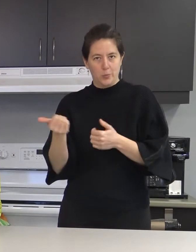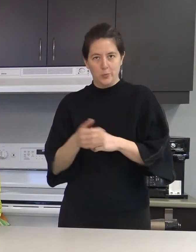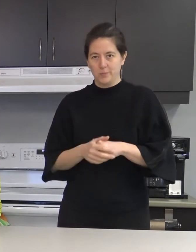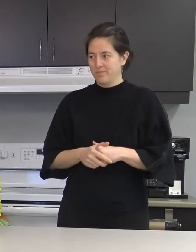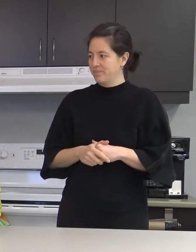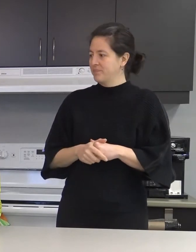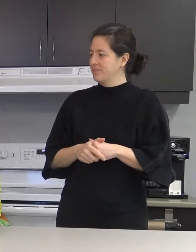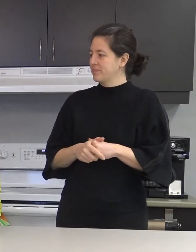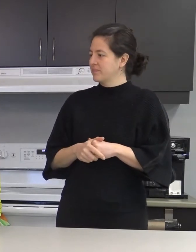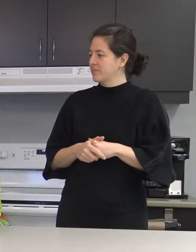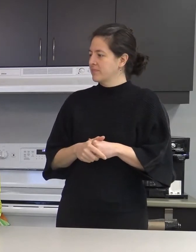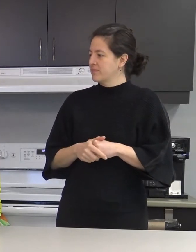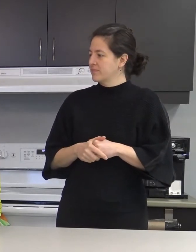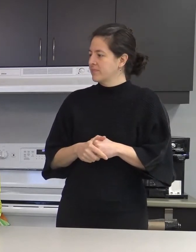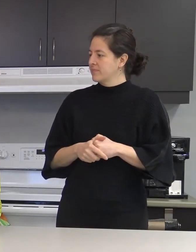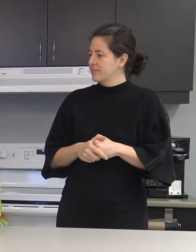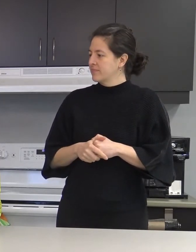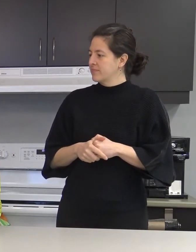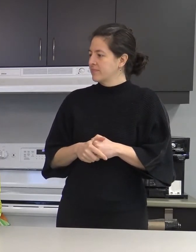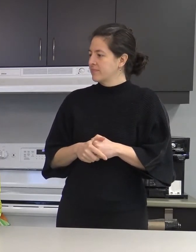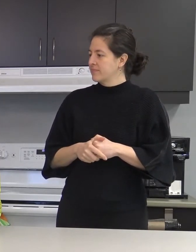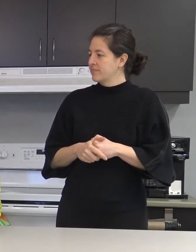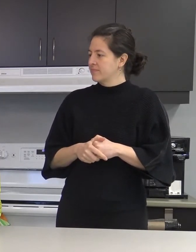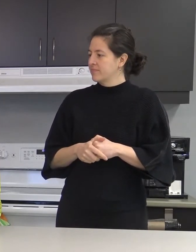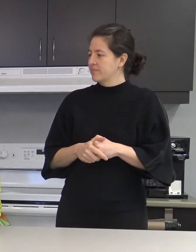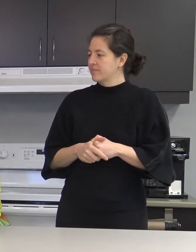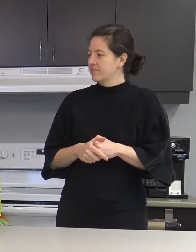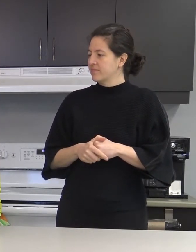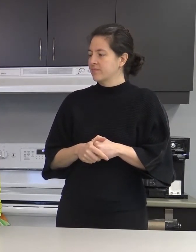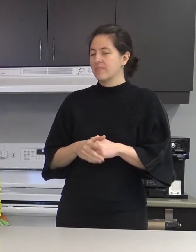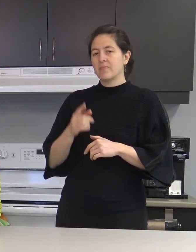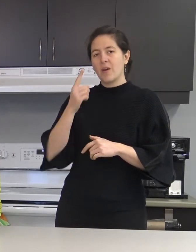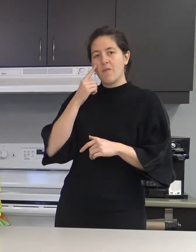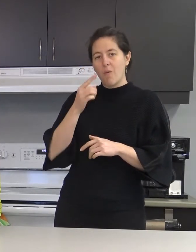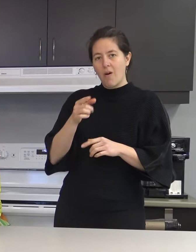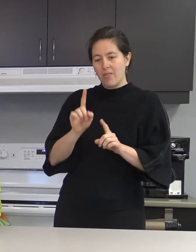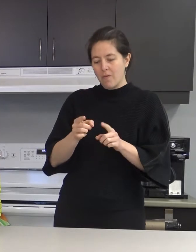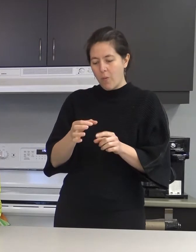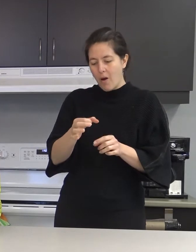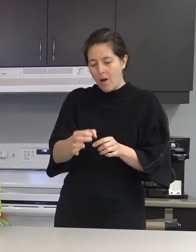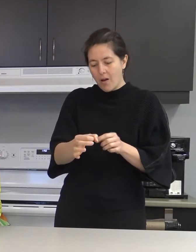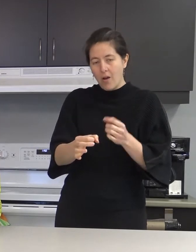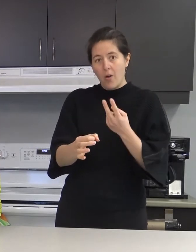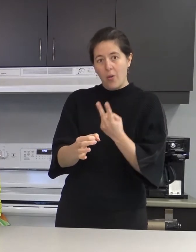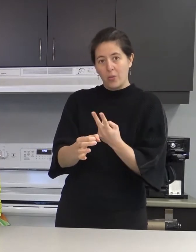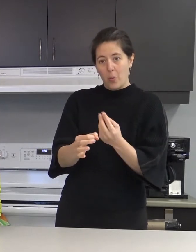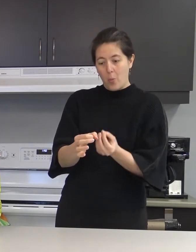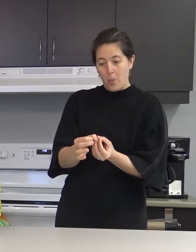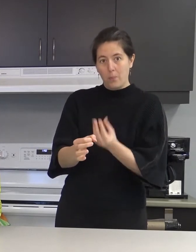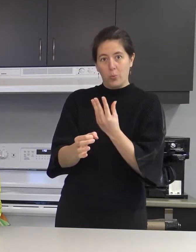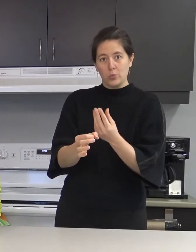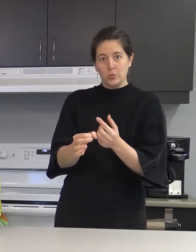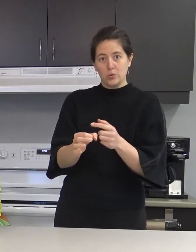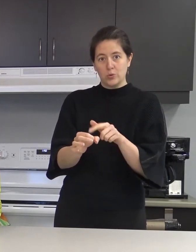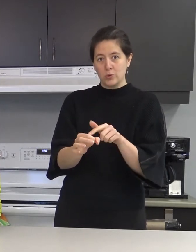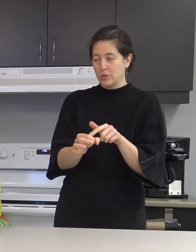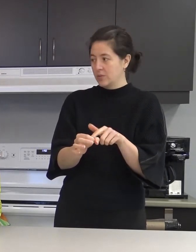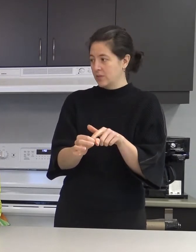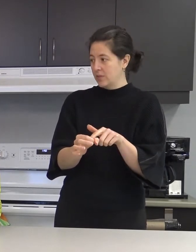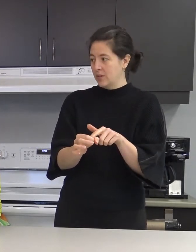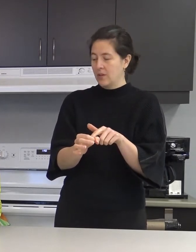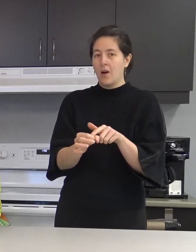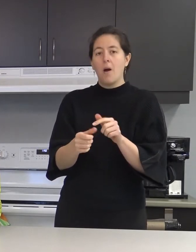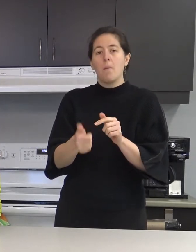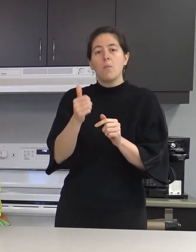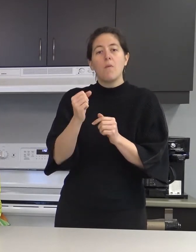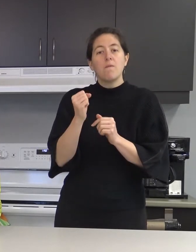Puis, on voit que dans certains petits pots, il y a 2 laitues qui ont sorti. Alors, je vais garder